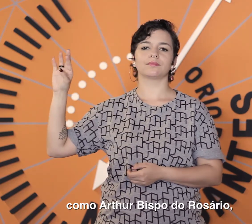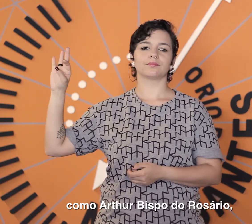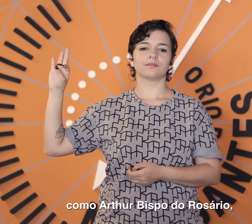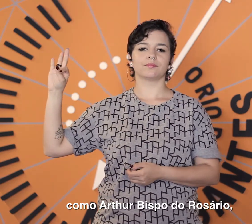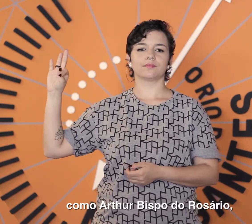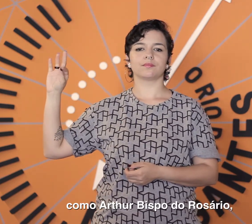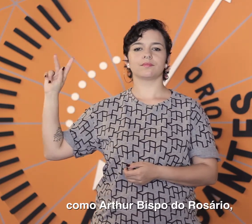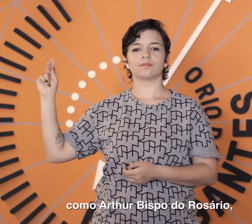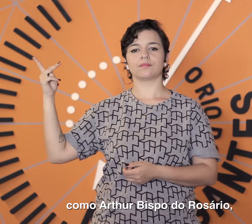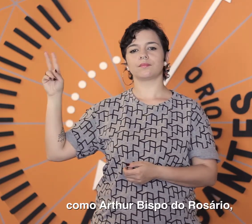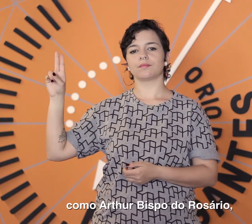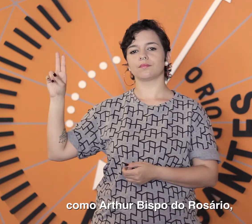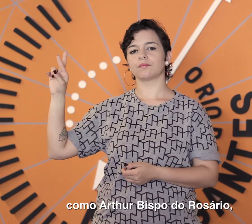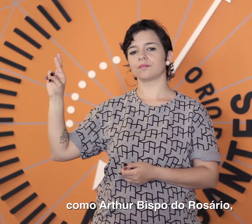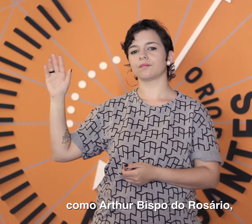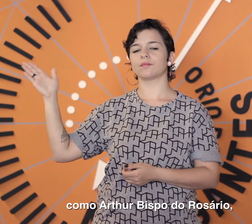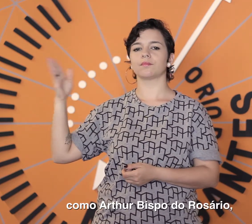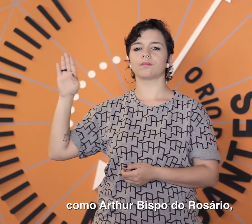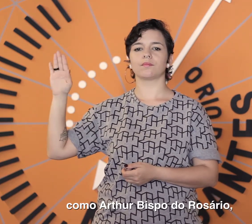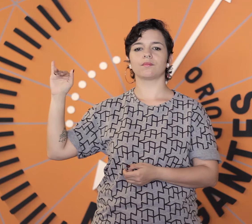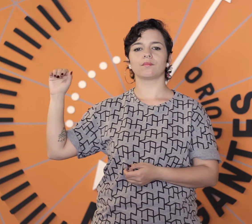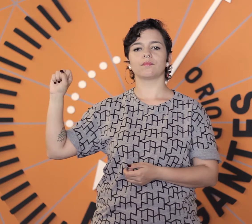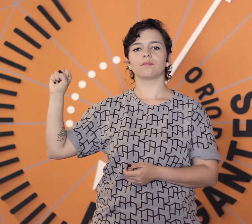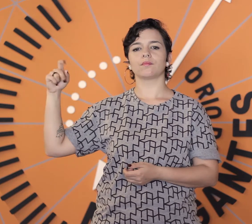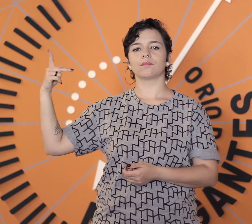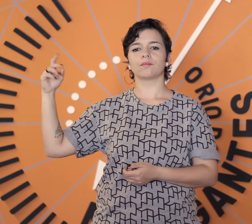Como Arthur Bispo do Rosário,